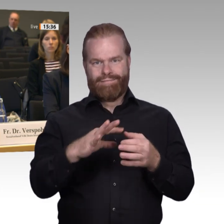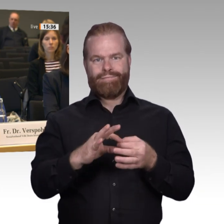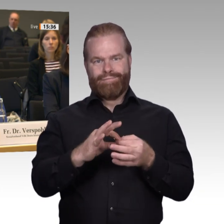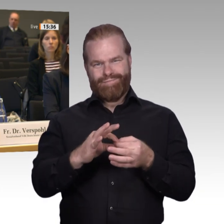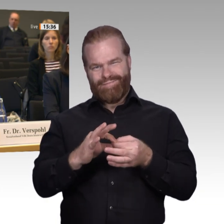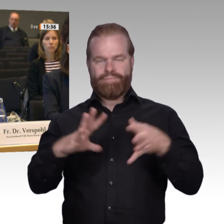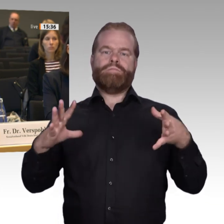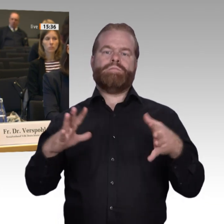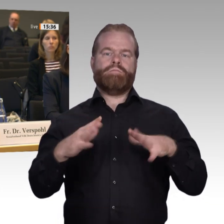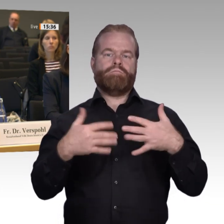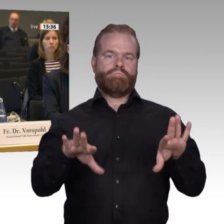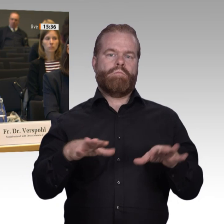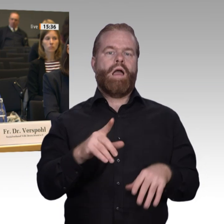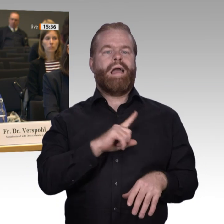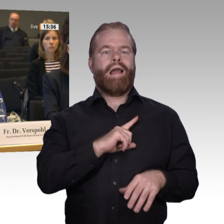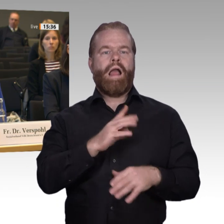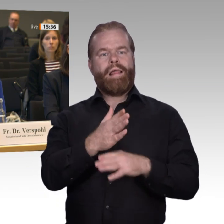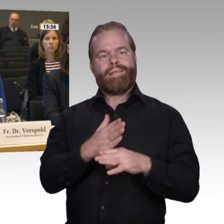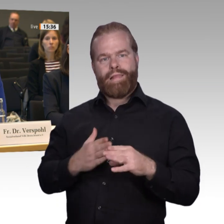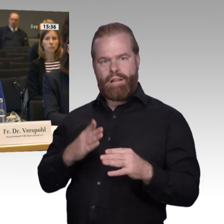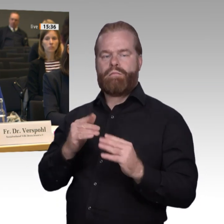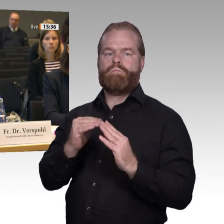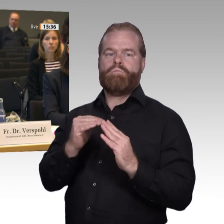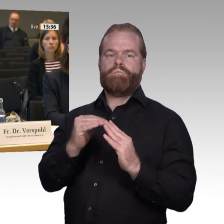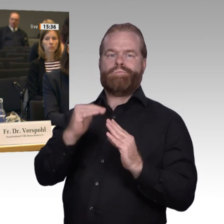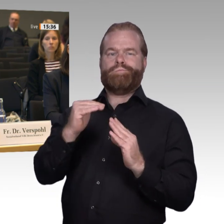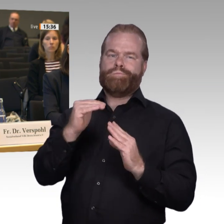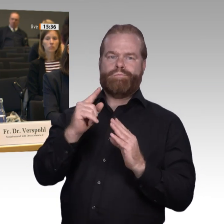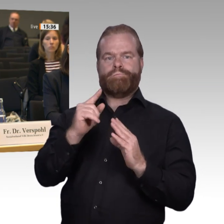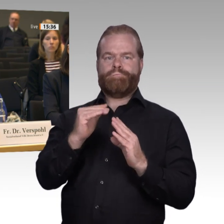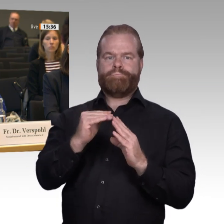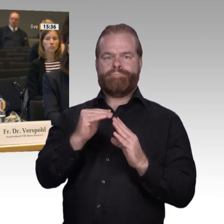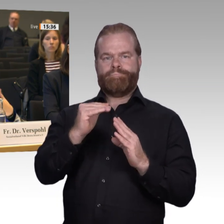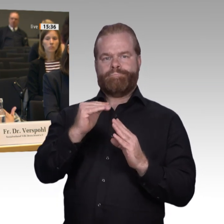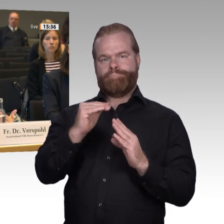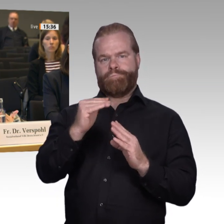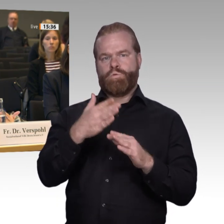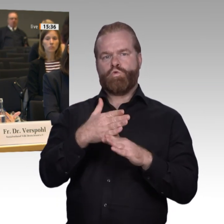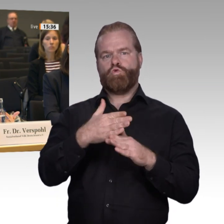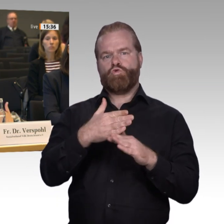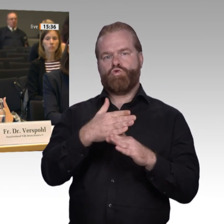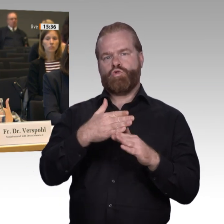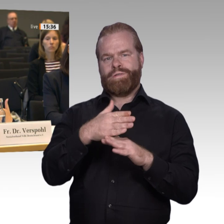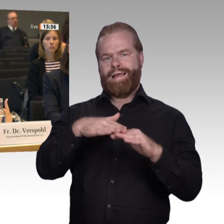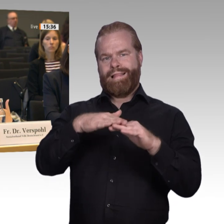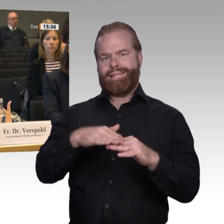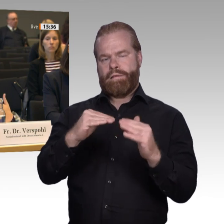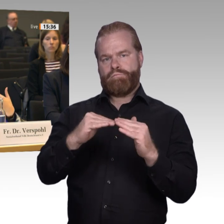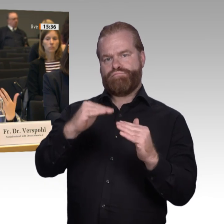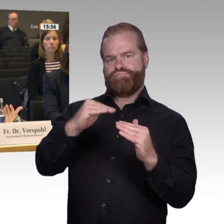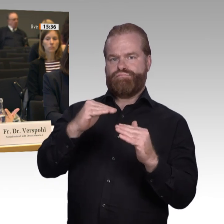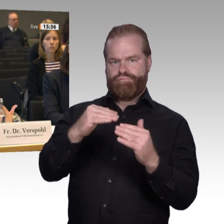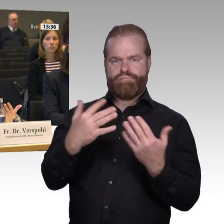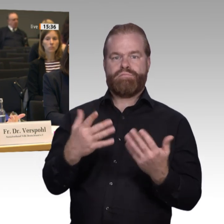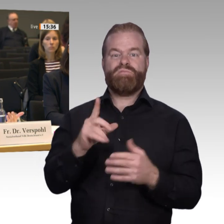die Angehörigen werden herangezogen, wenn das Haus aufgebraucht ist. Und damit wird das zum Normalfall. Und eigentlich sollte